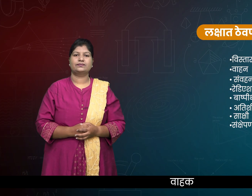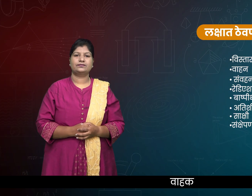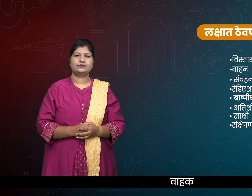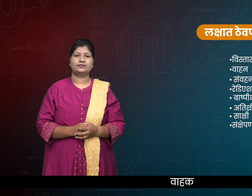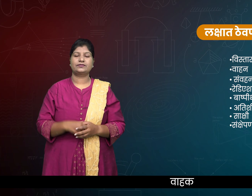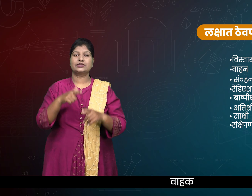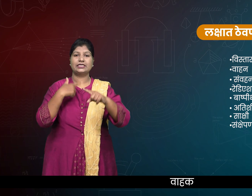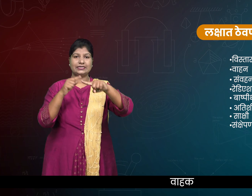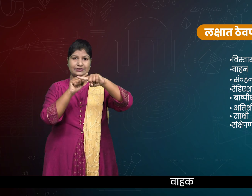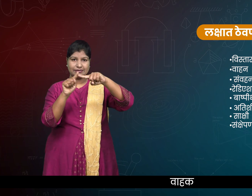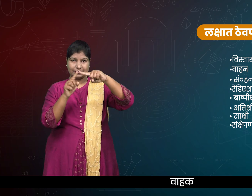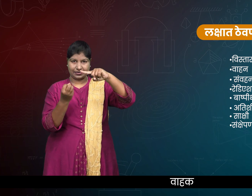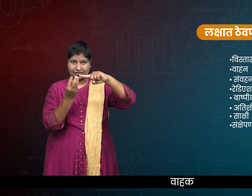वाहक,